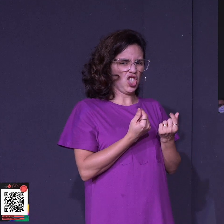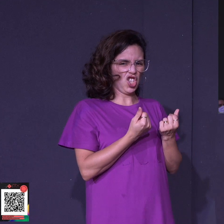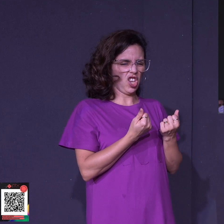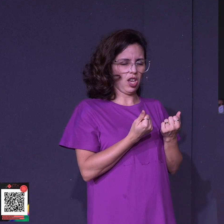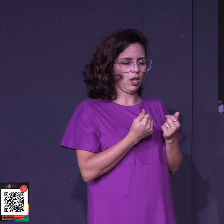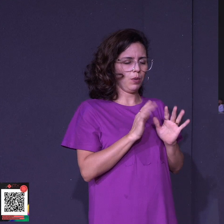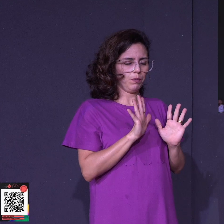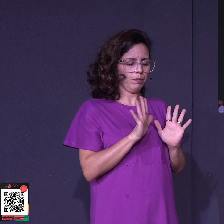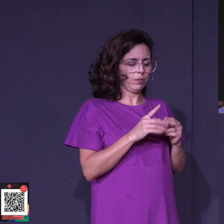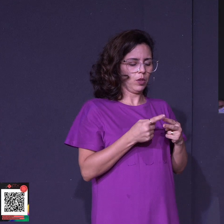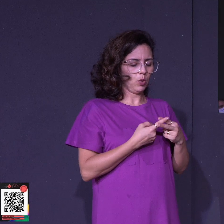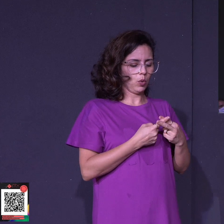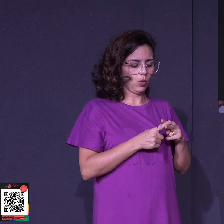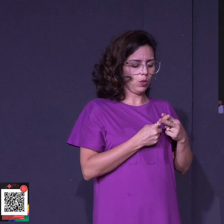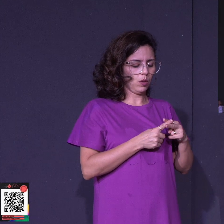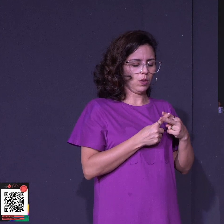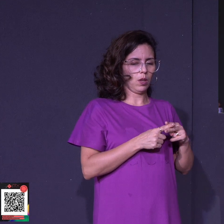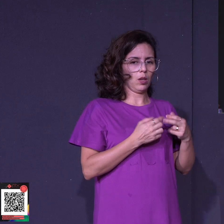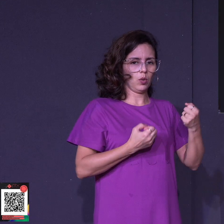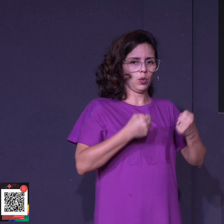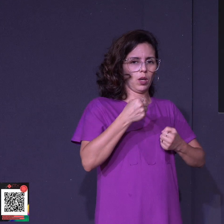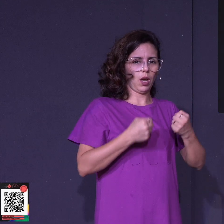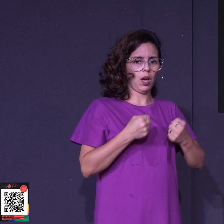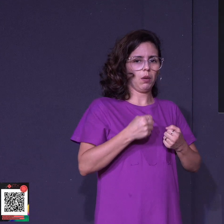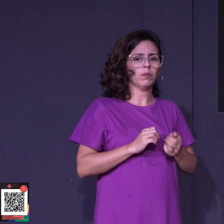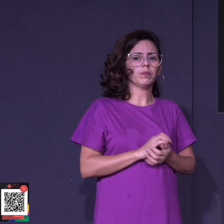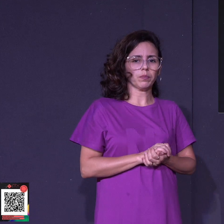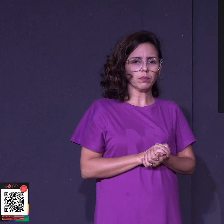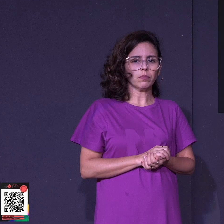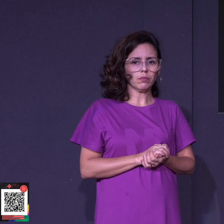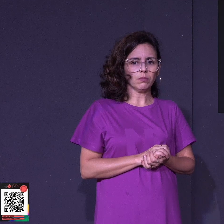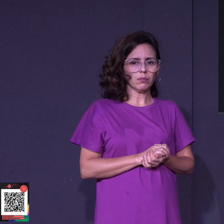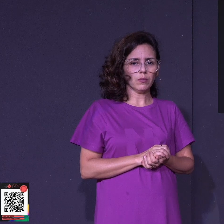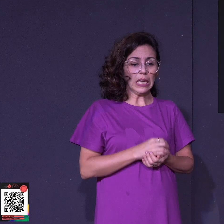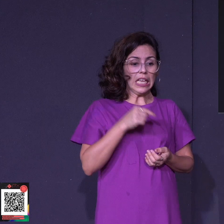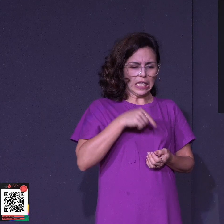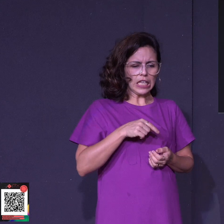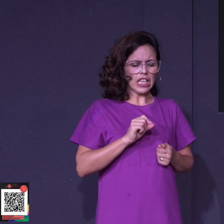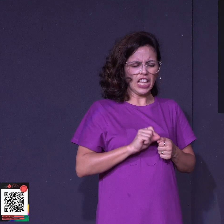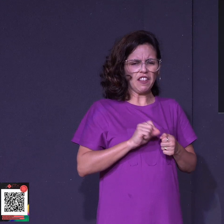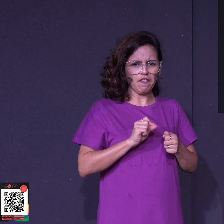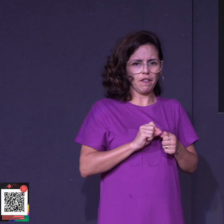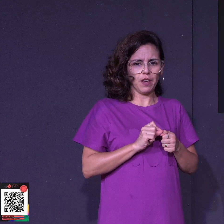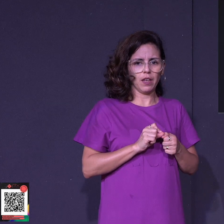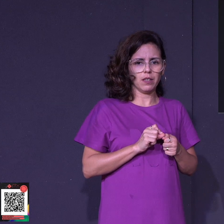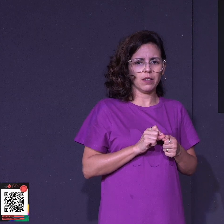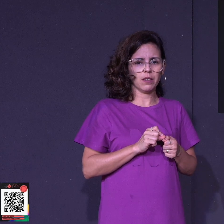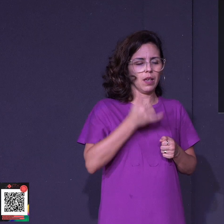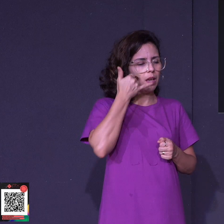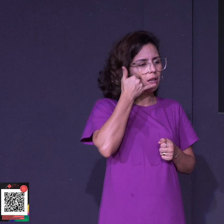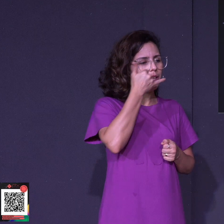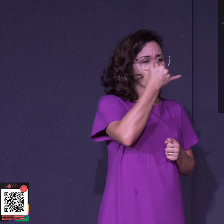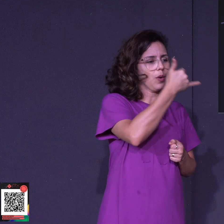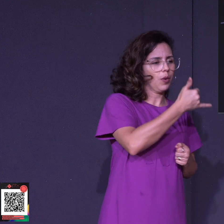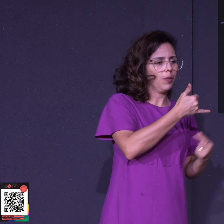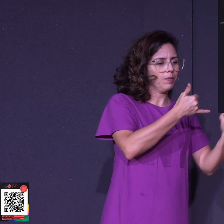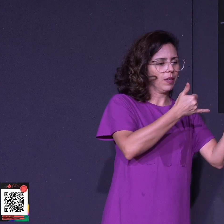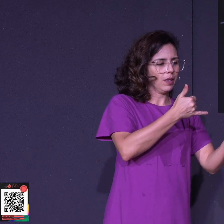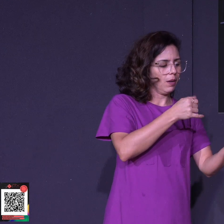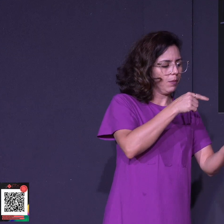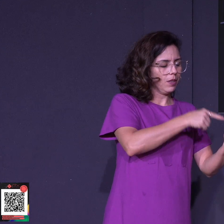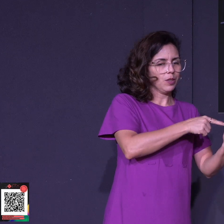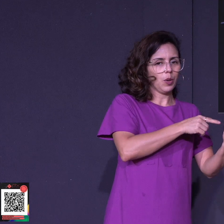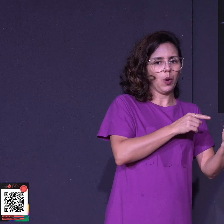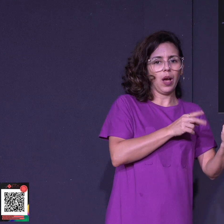não precisa pagar nada. E ele fez, irmão. Sabe o que aconteceu? Esse texto era o texto que essa pessoa, que Deus